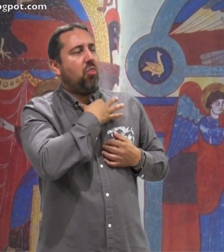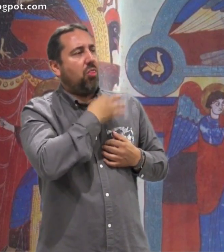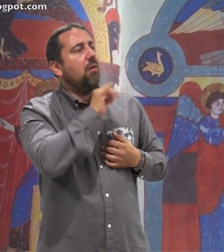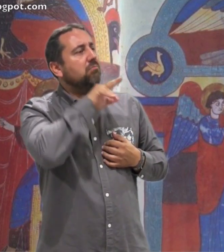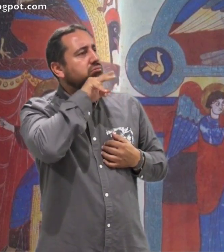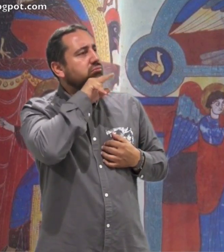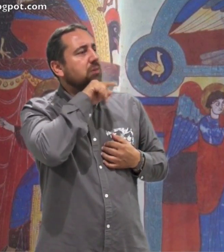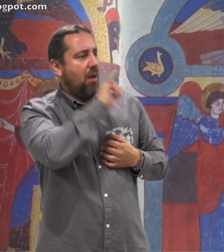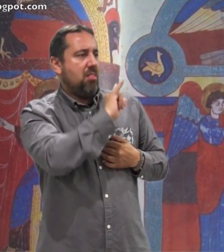boca.